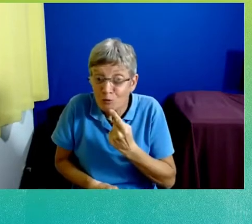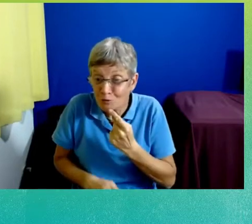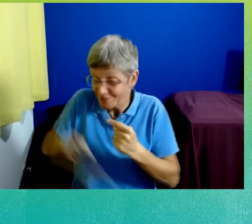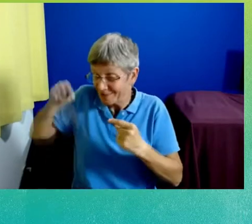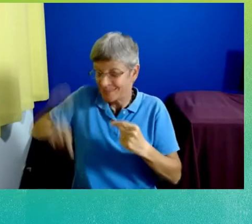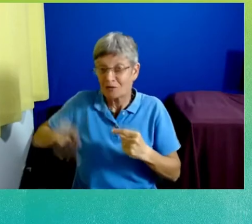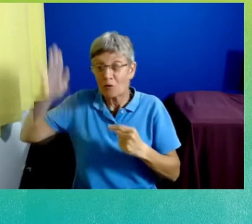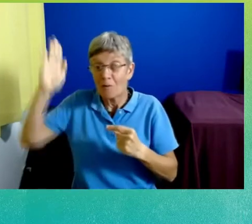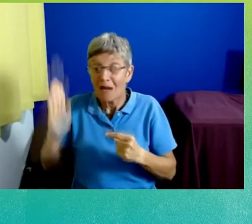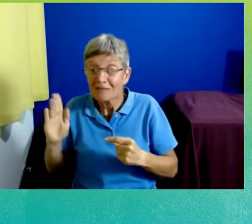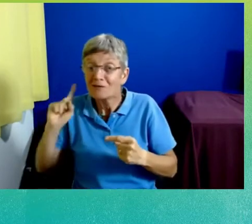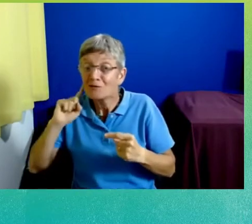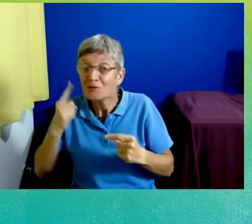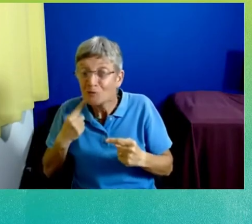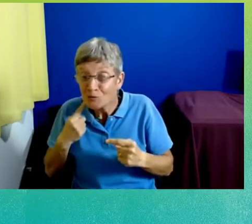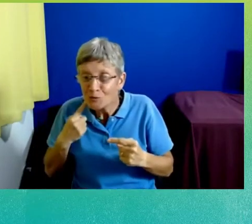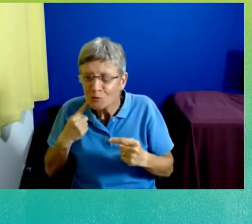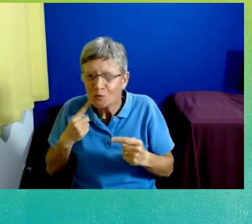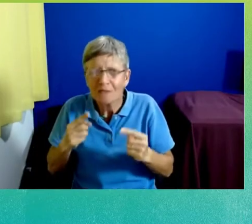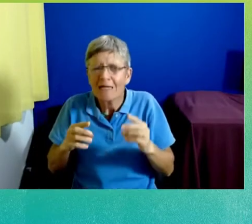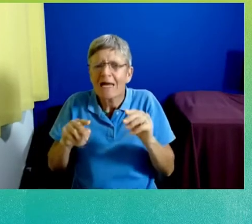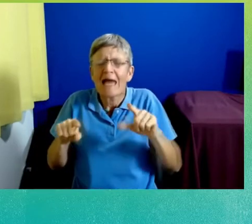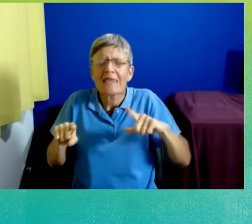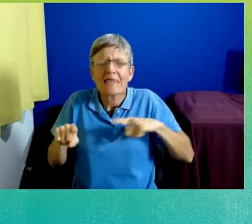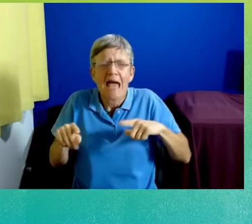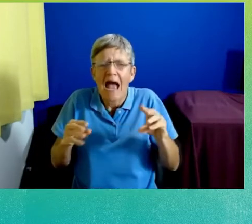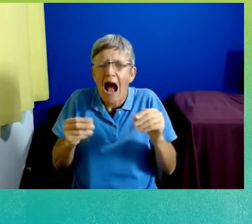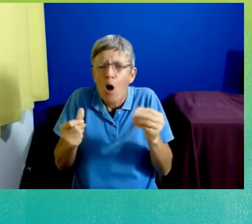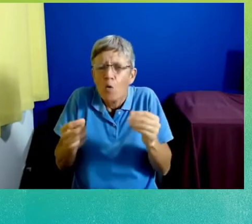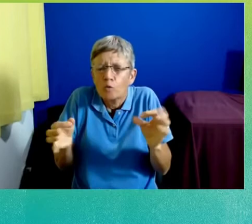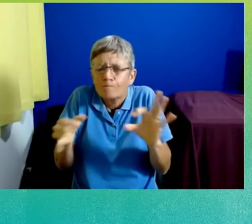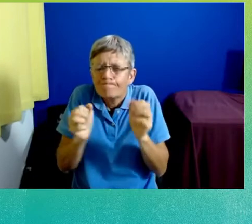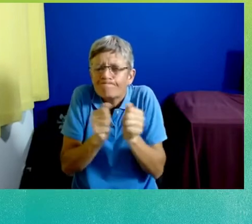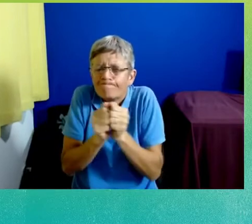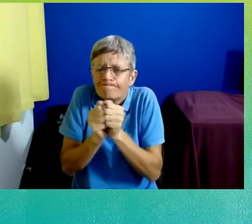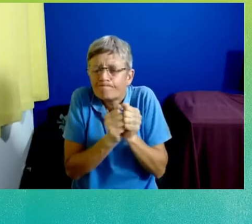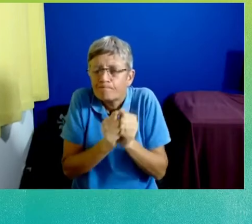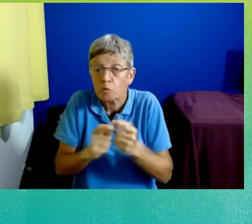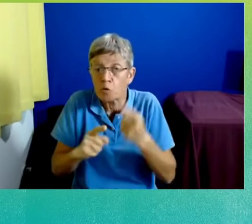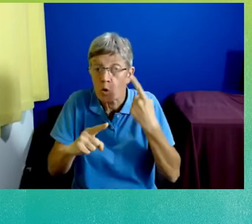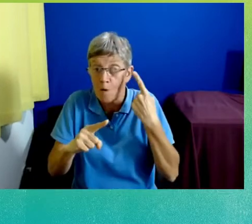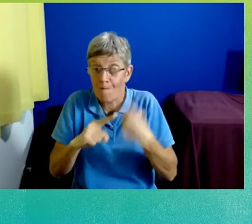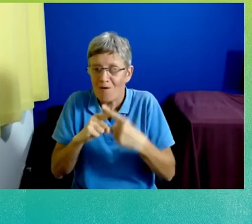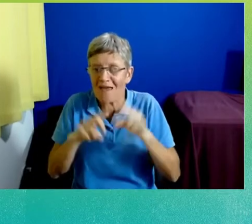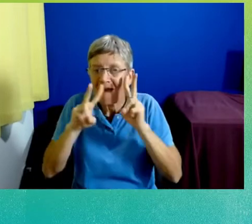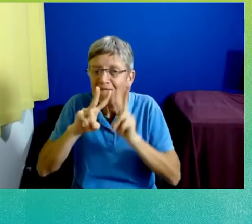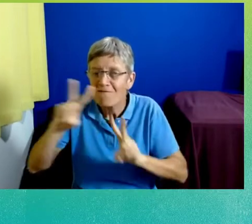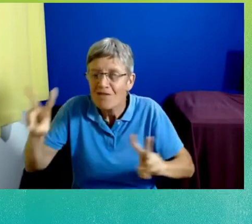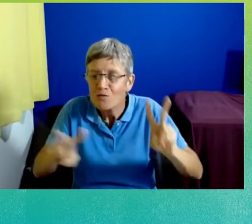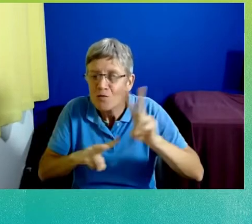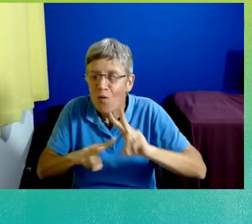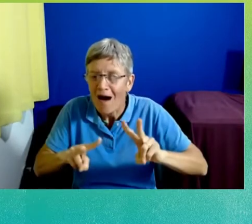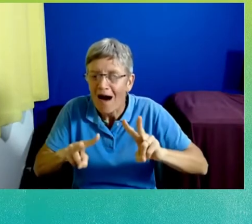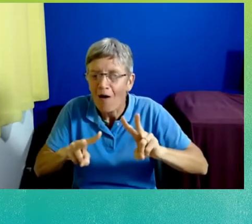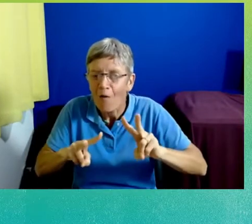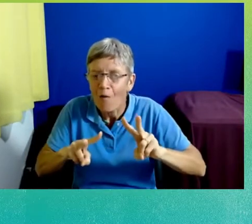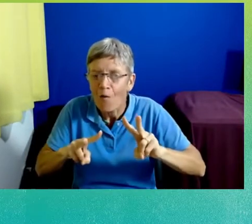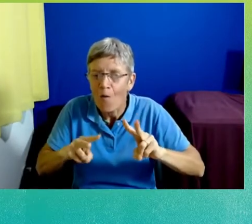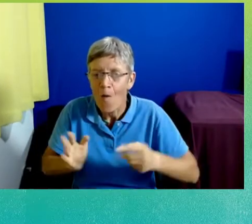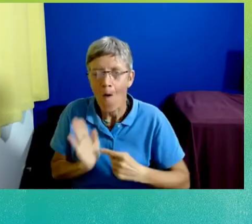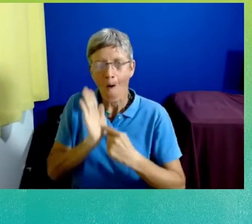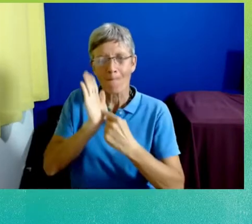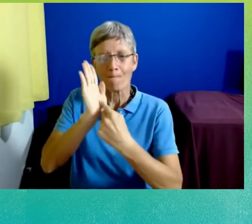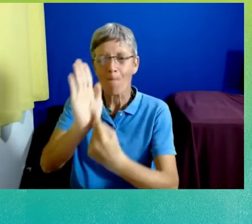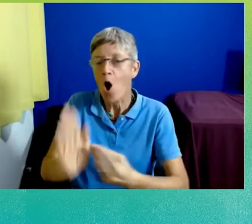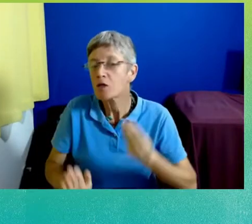qualquer pessoa surda lá na Inglaterra ou surda aqui no Brasil, ela tem